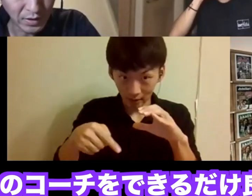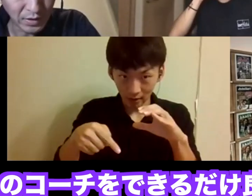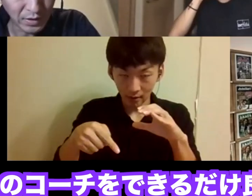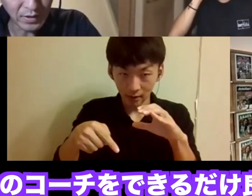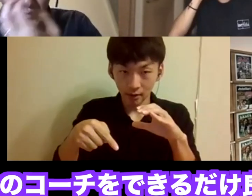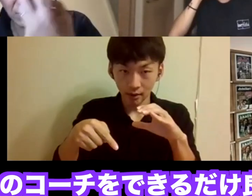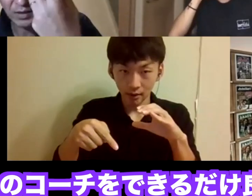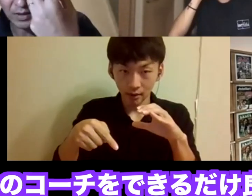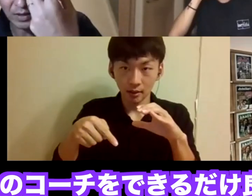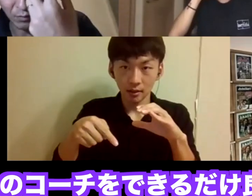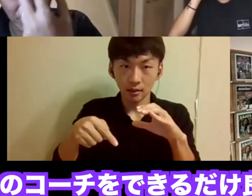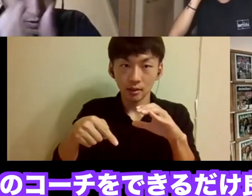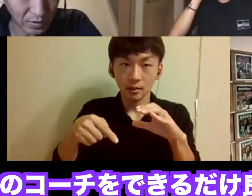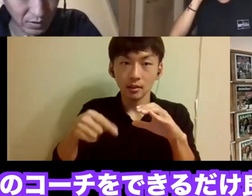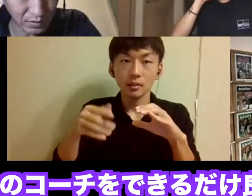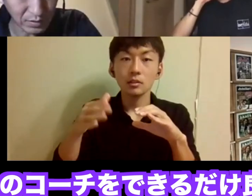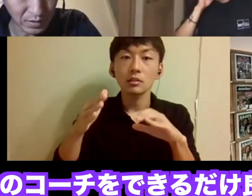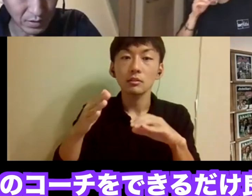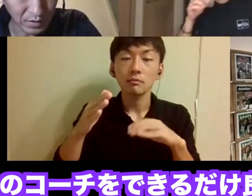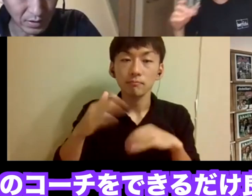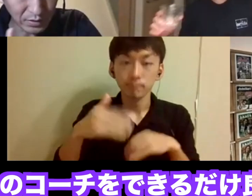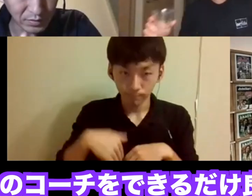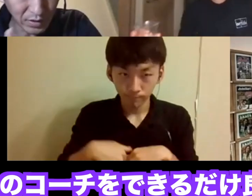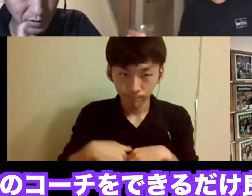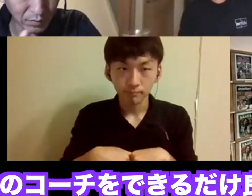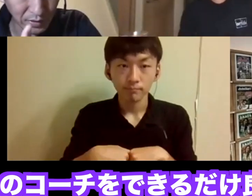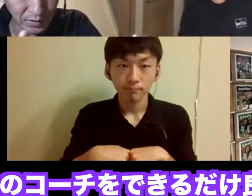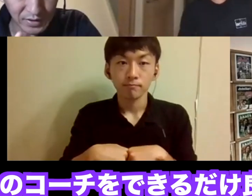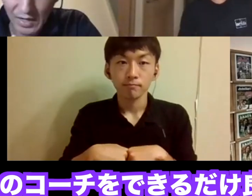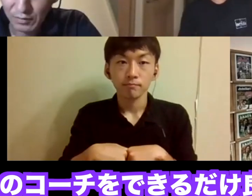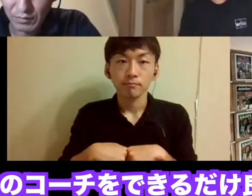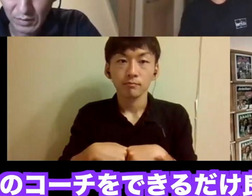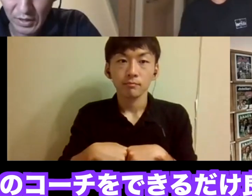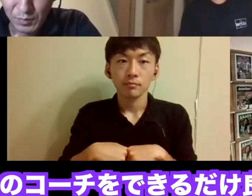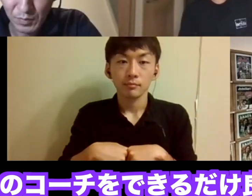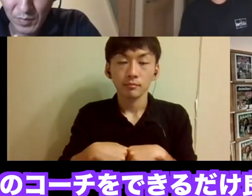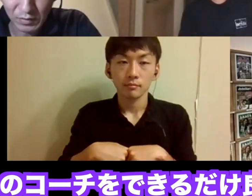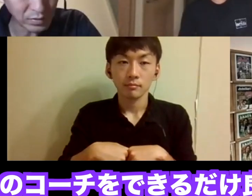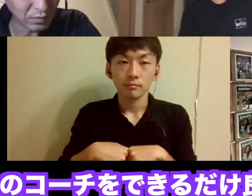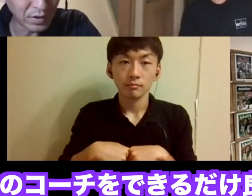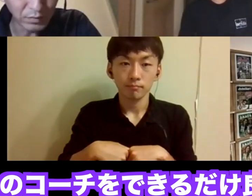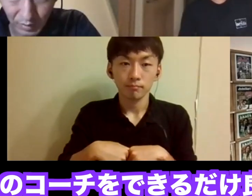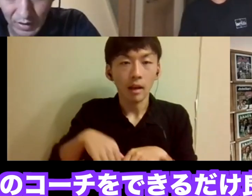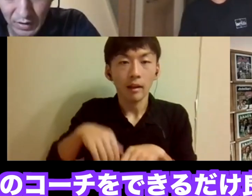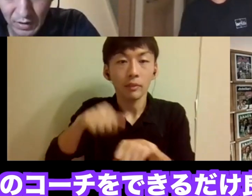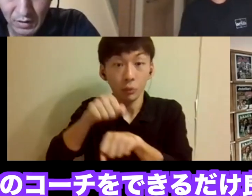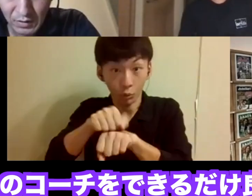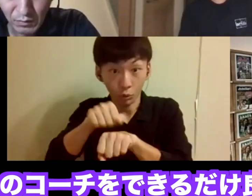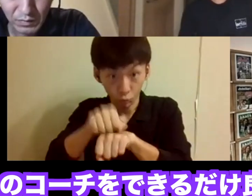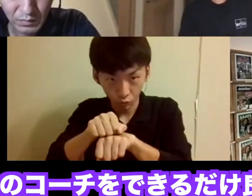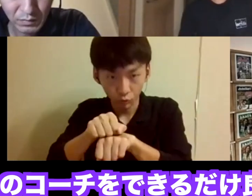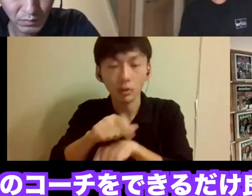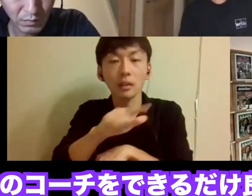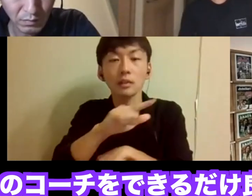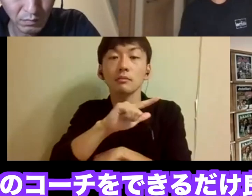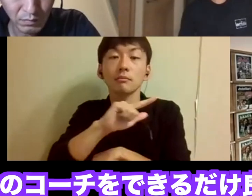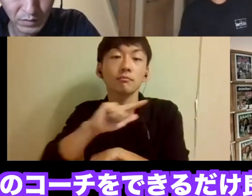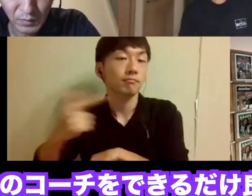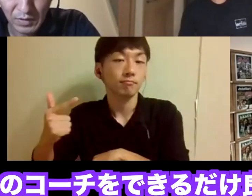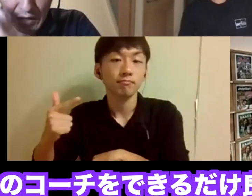できるだけなんかこういいいいなんていうかねこう機材というかエキップメント揃えようとかこういうところに僕当て